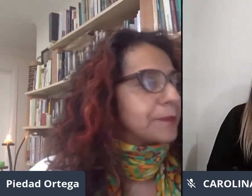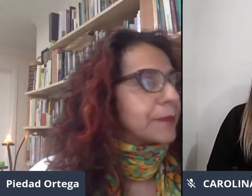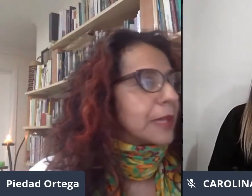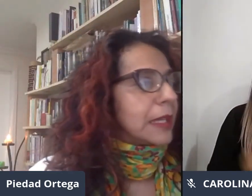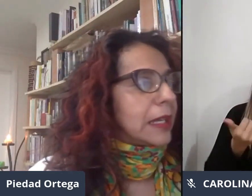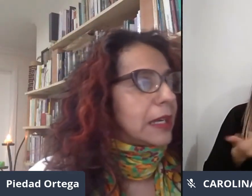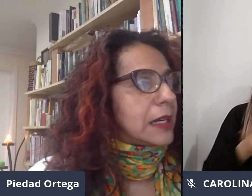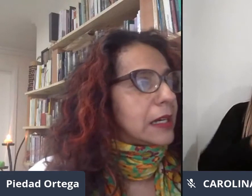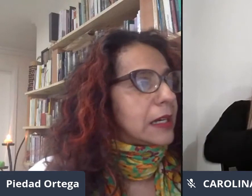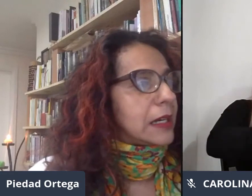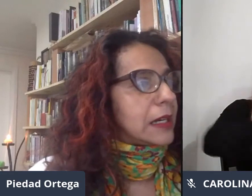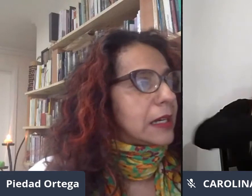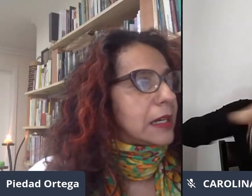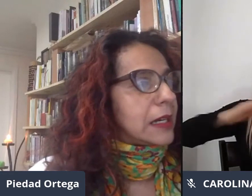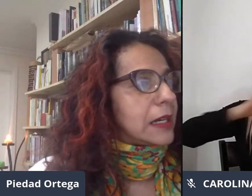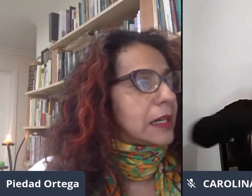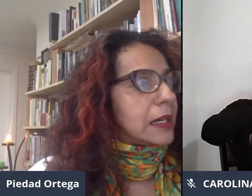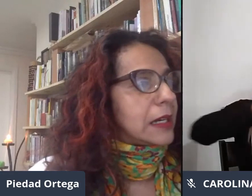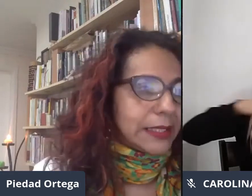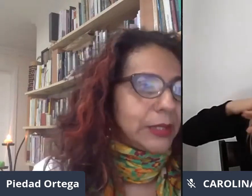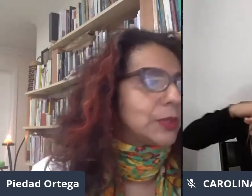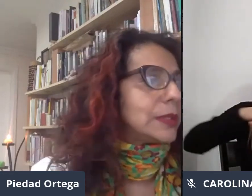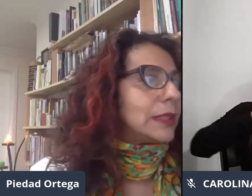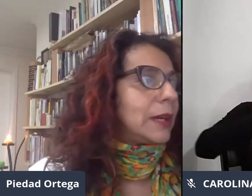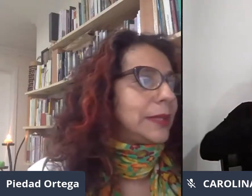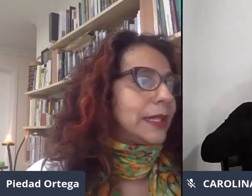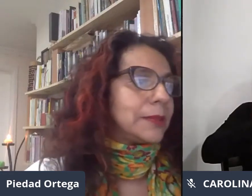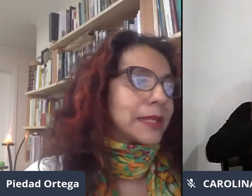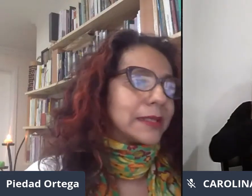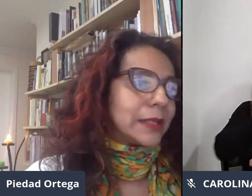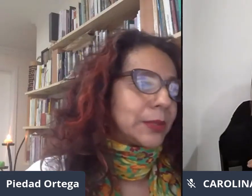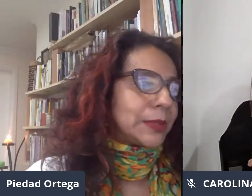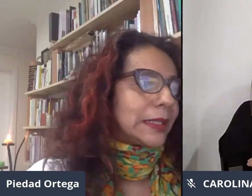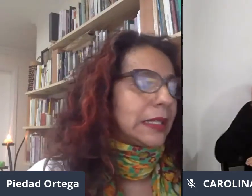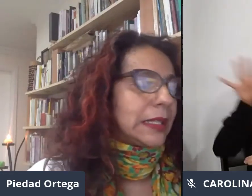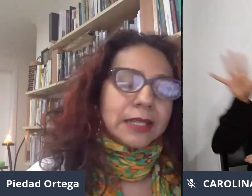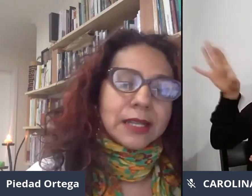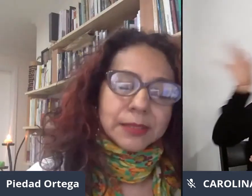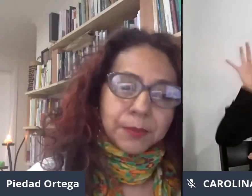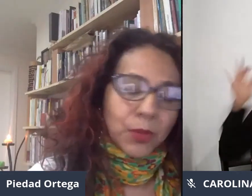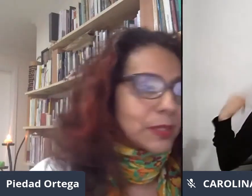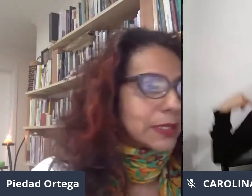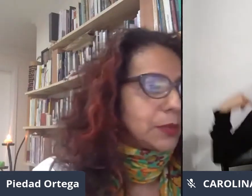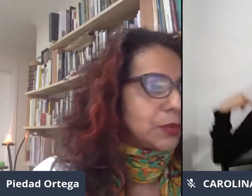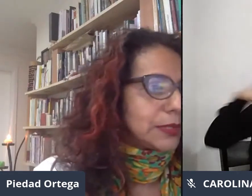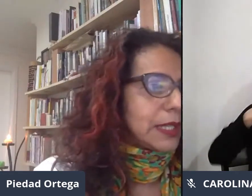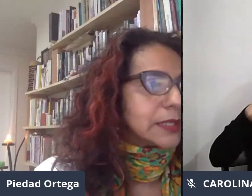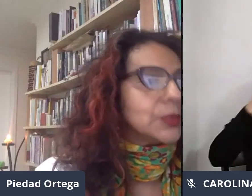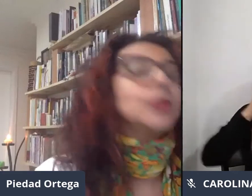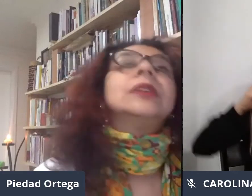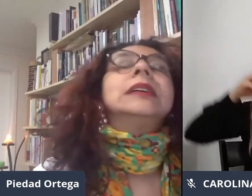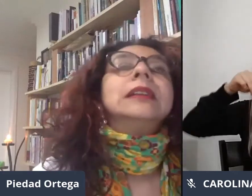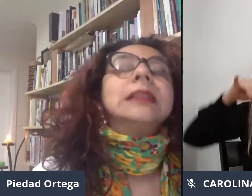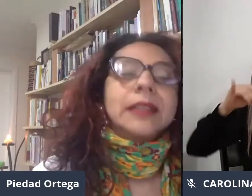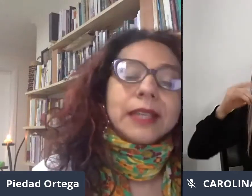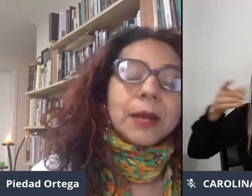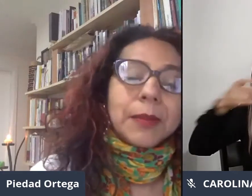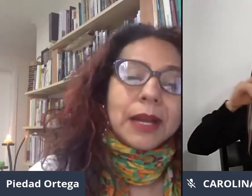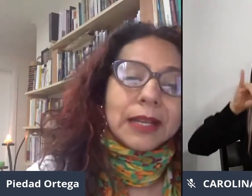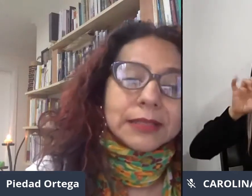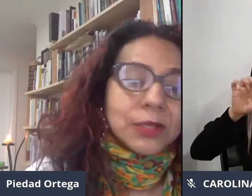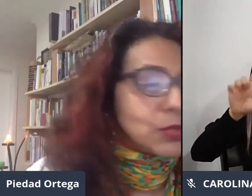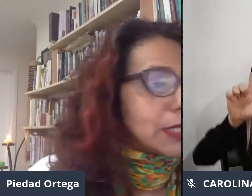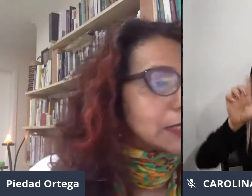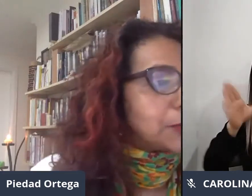convocar a un argentino, a Miguel Maceo, quien hace poco escribió un texto que